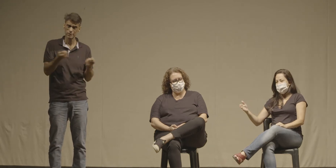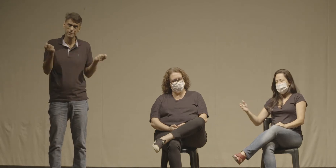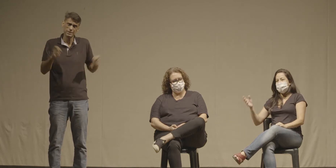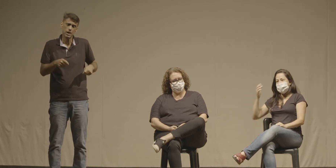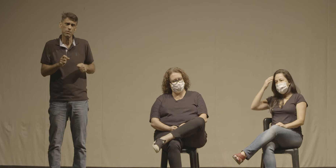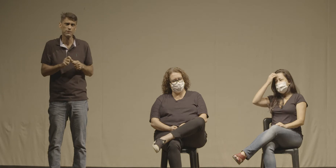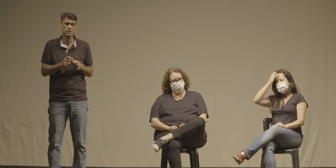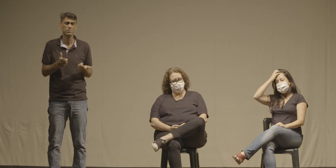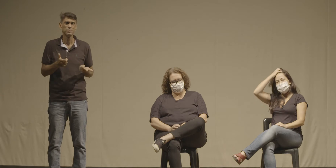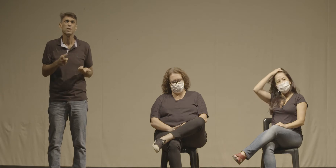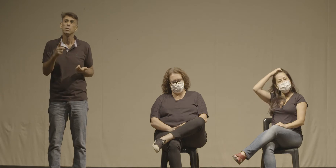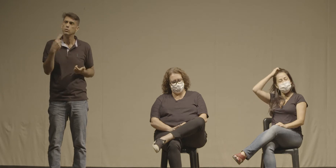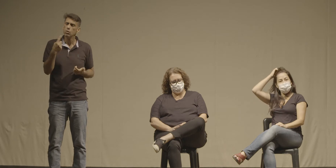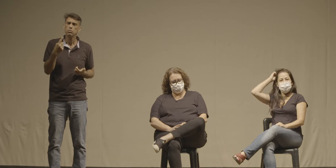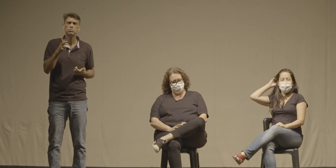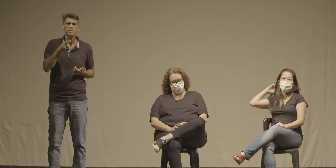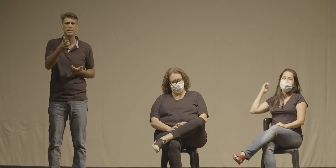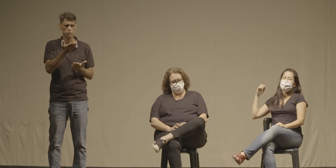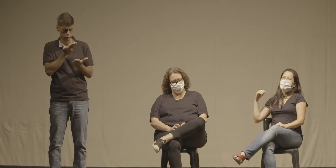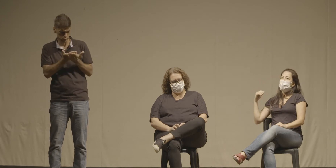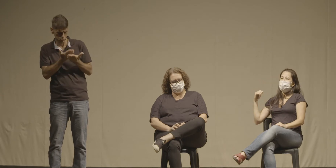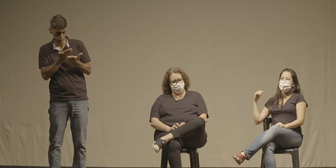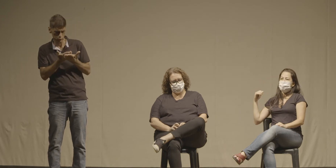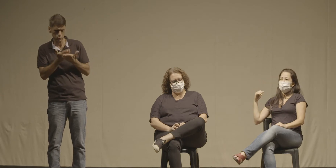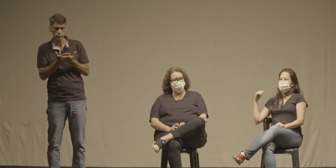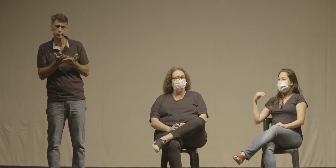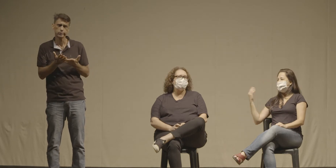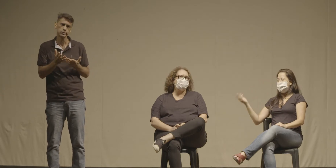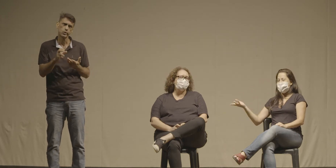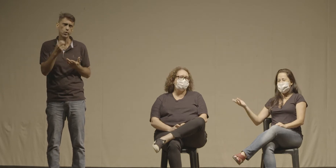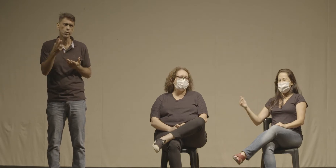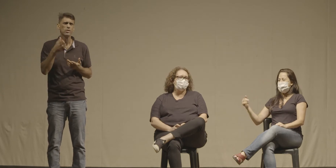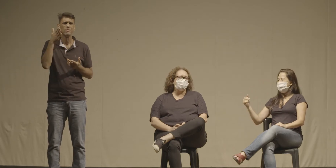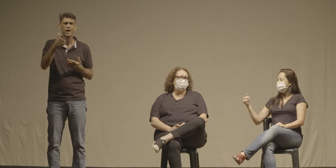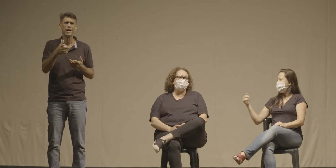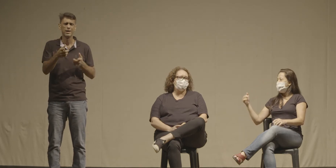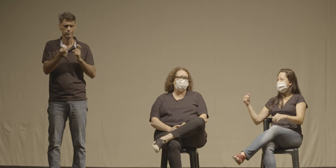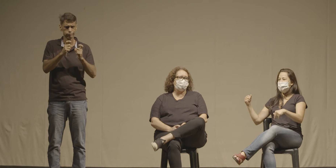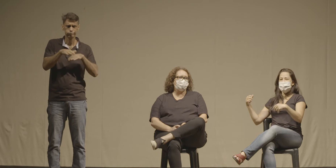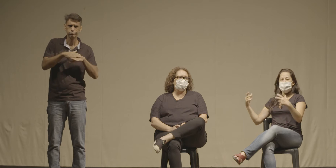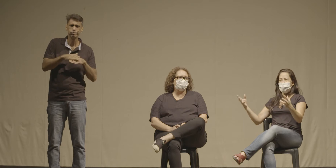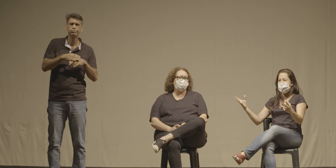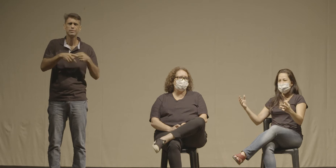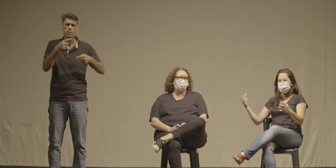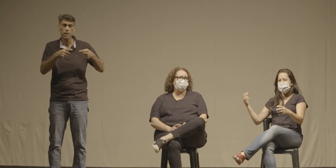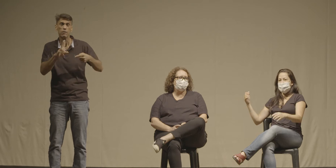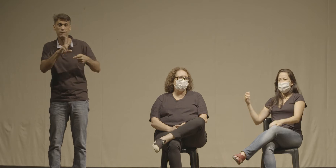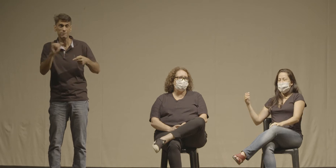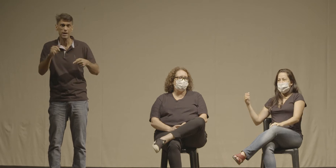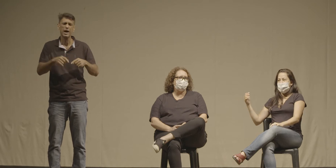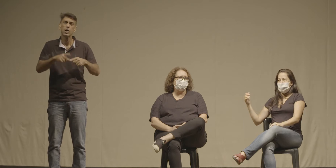fazer. Porque a gente sempre, quando estuda, ou quando vai num debate, ou quando vai num